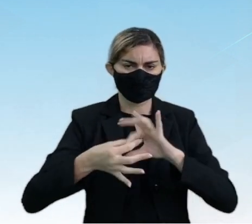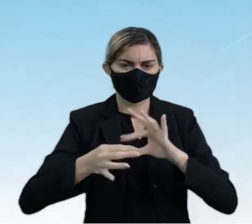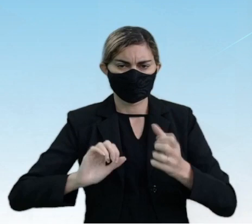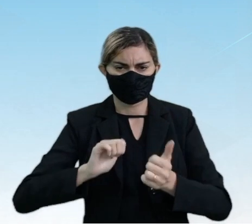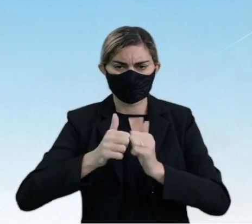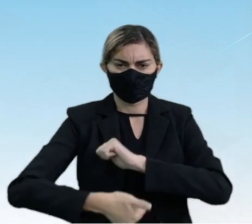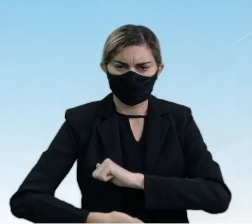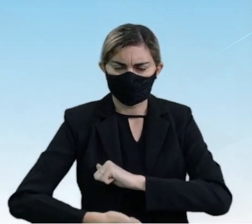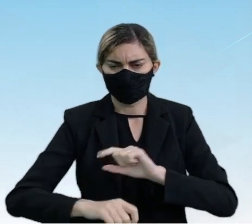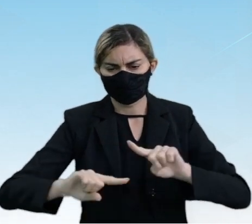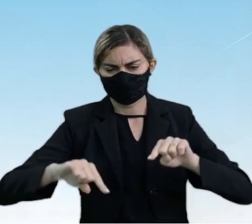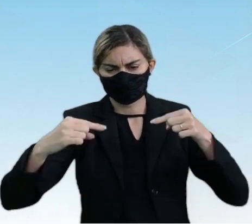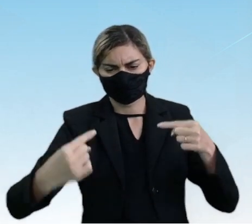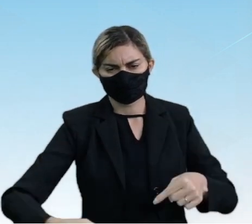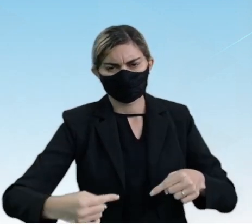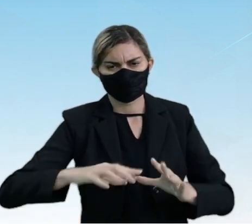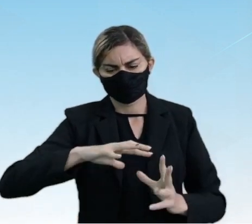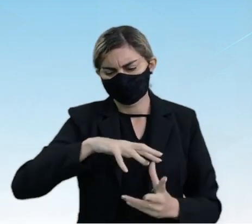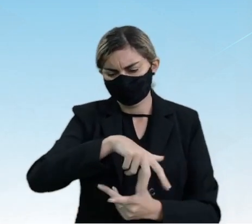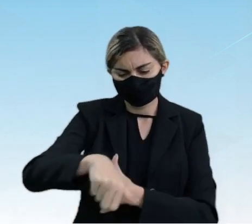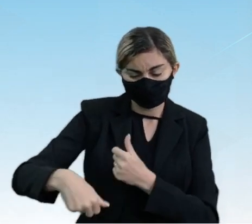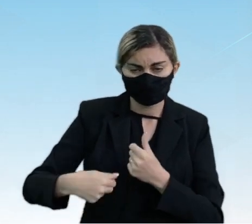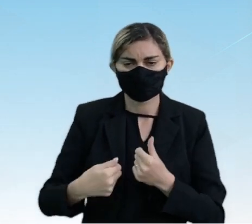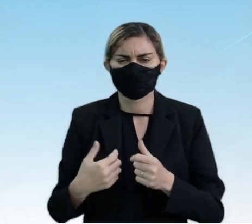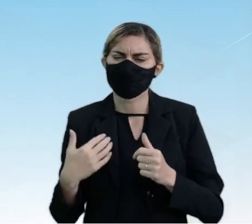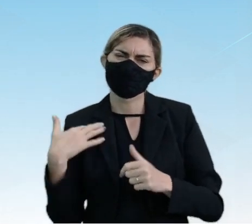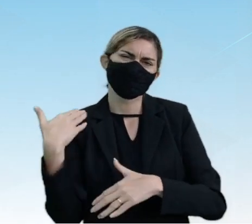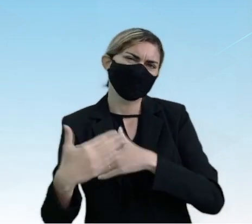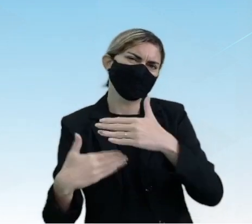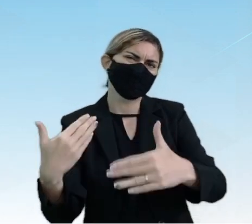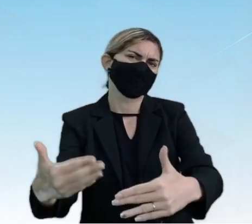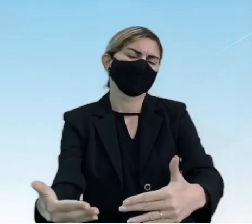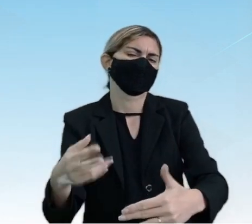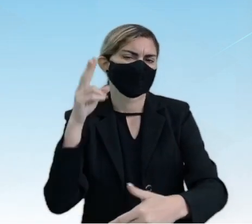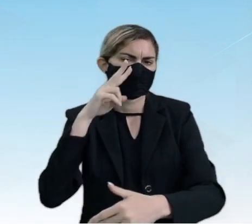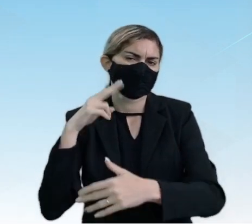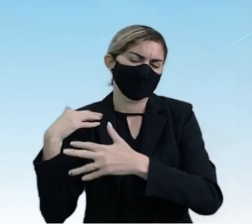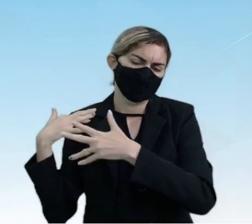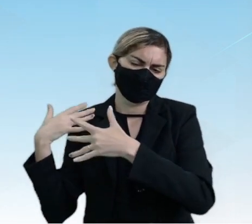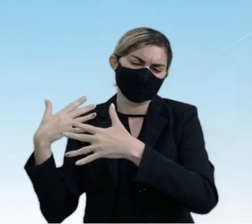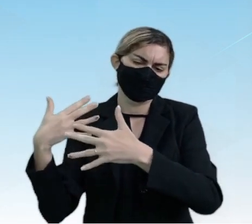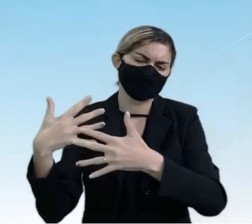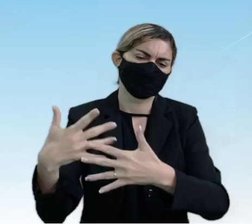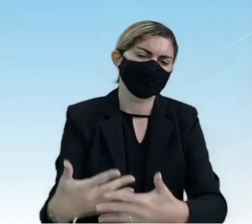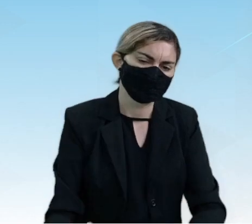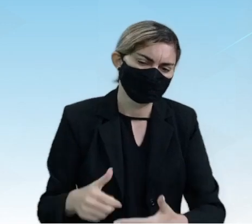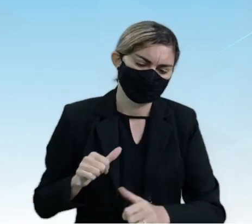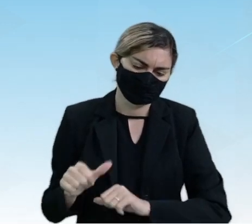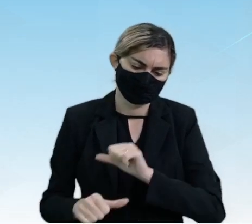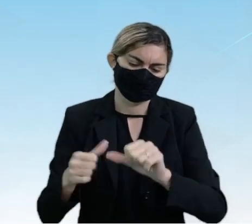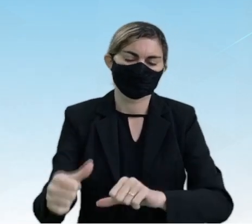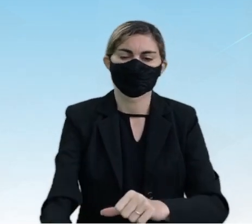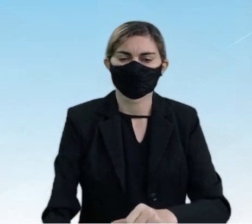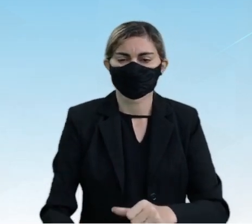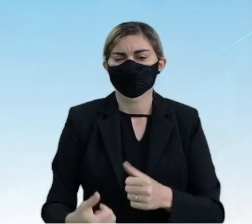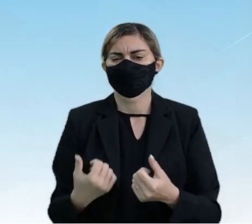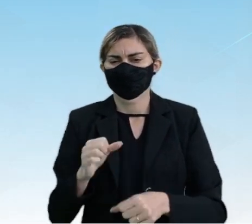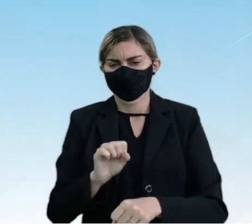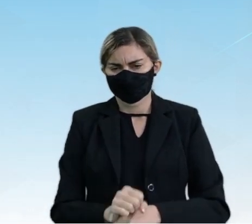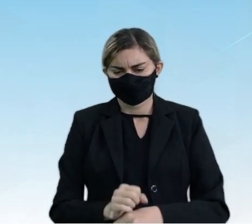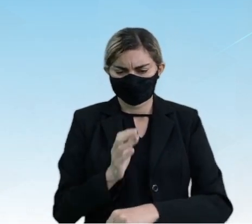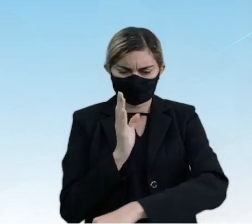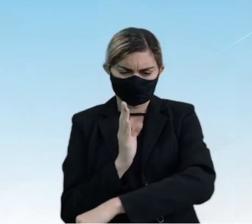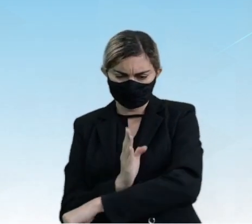campeonatos mundiais. Então ela teve esse percurso aí durante a história, né? Ela vem da pré-história, se afirma na antiguidade, estaciona na